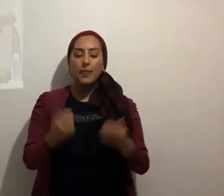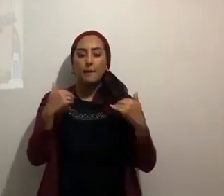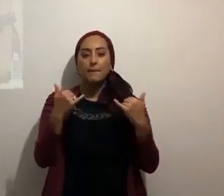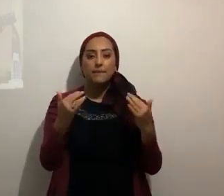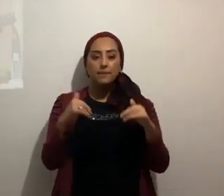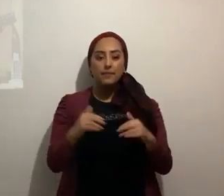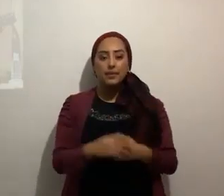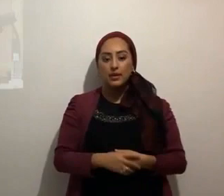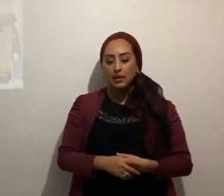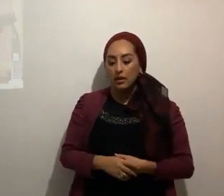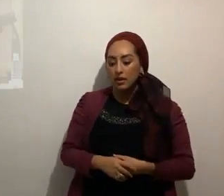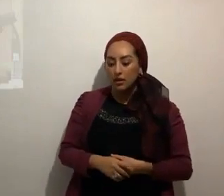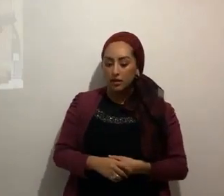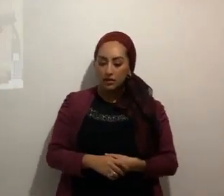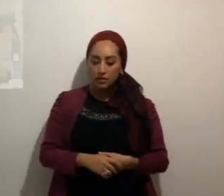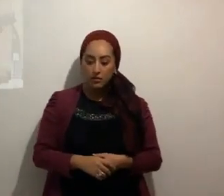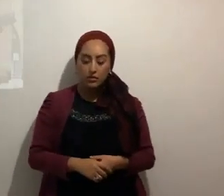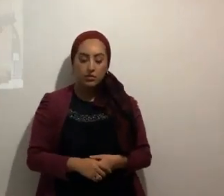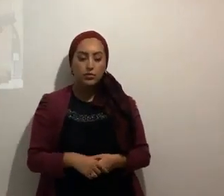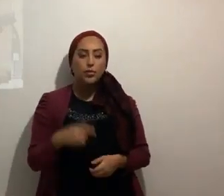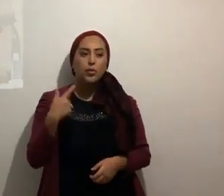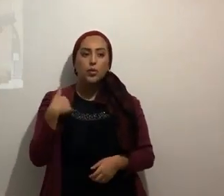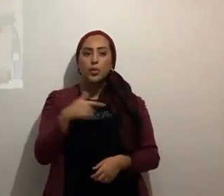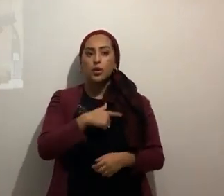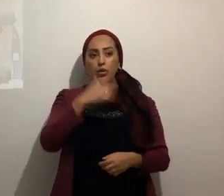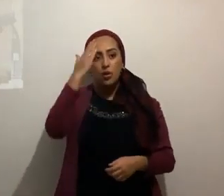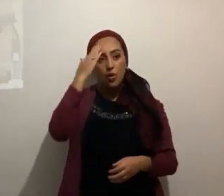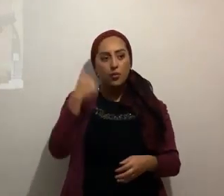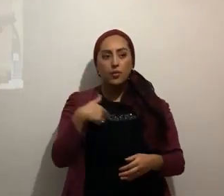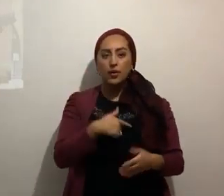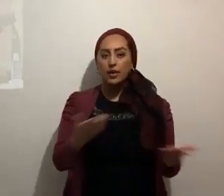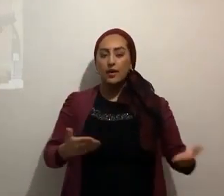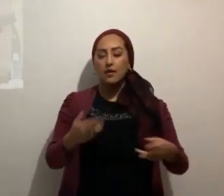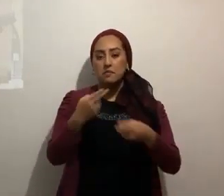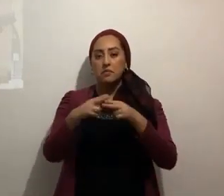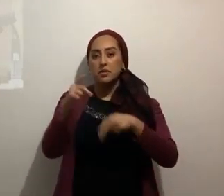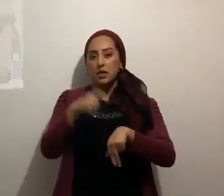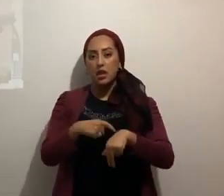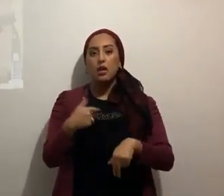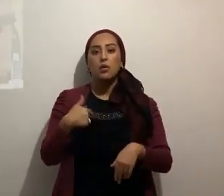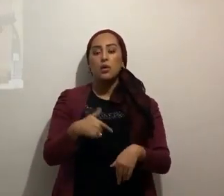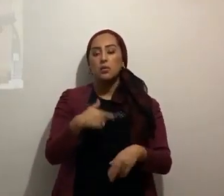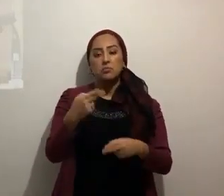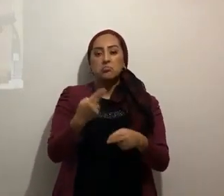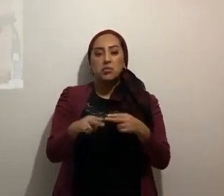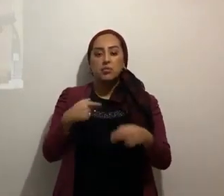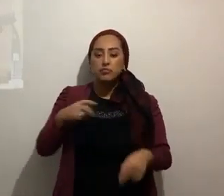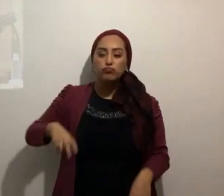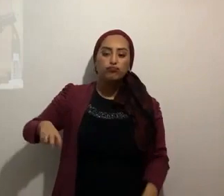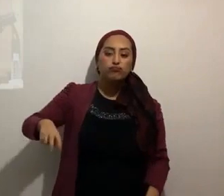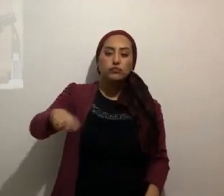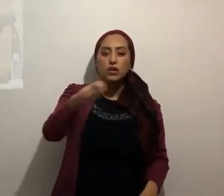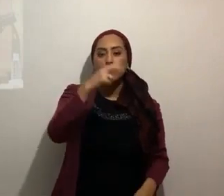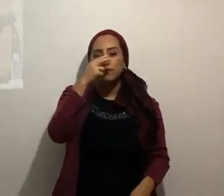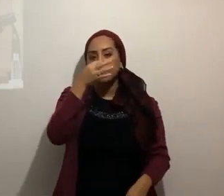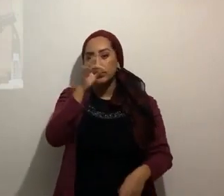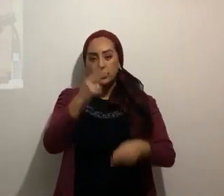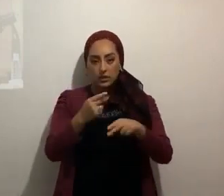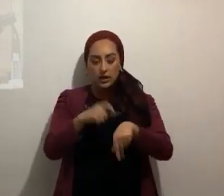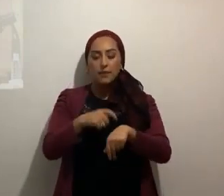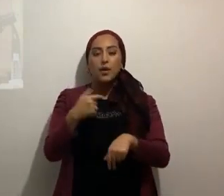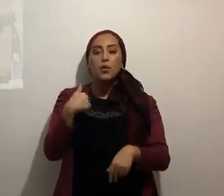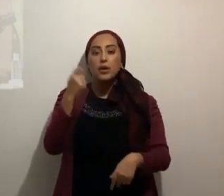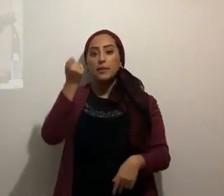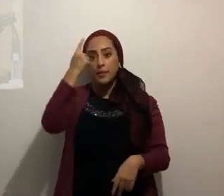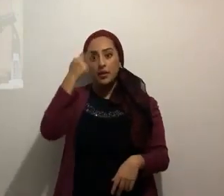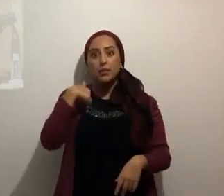Ahora, como sabemos que somos pasajeros, que vamos de paso, que somos peregrinos, entonces entendemos que nos